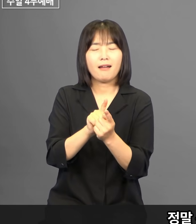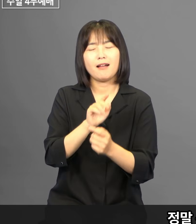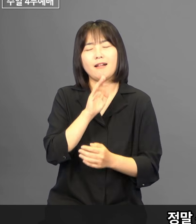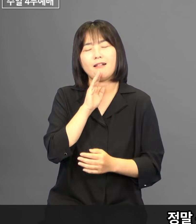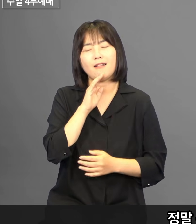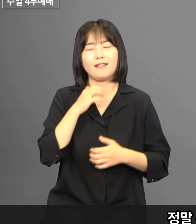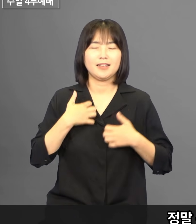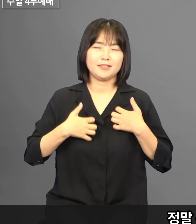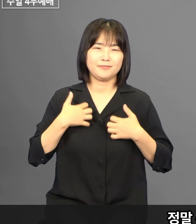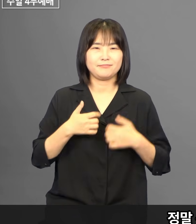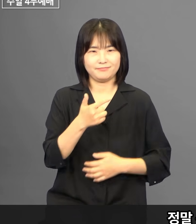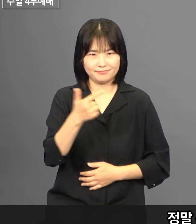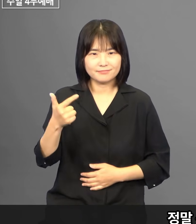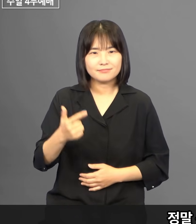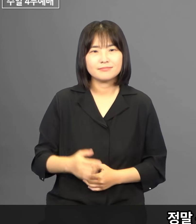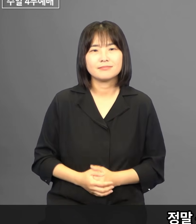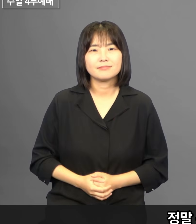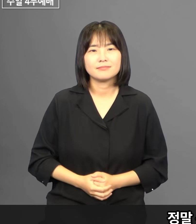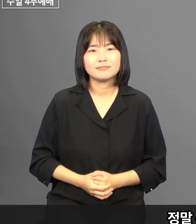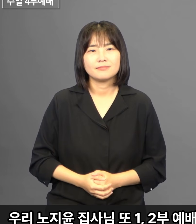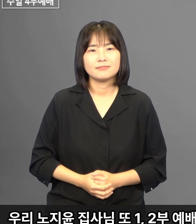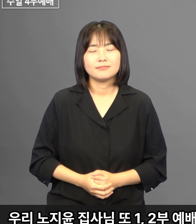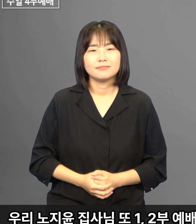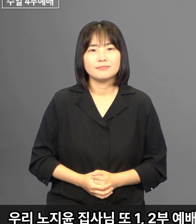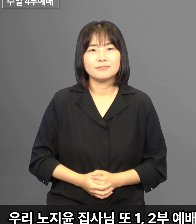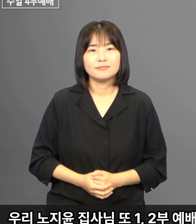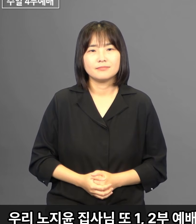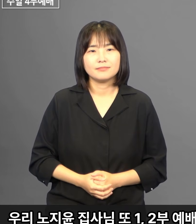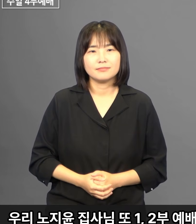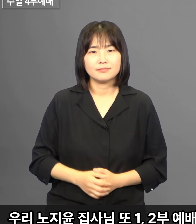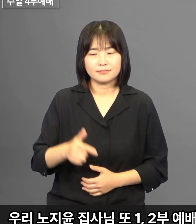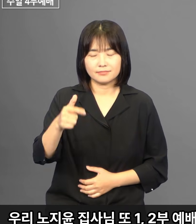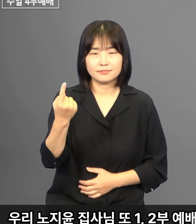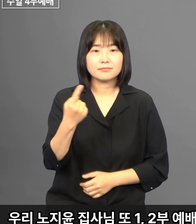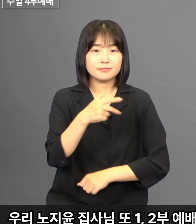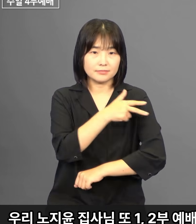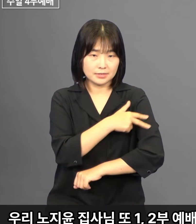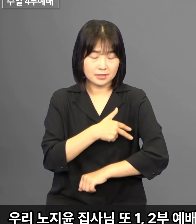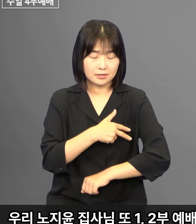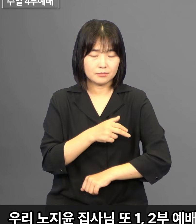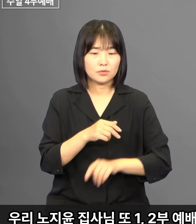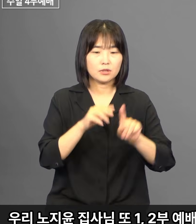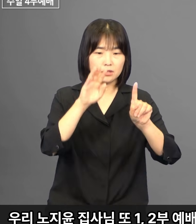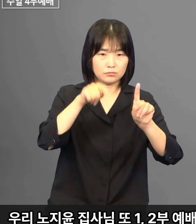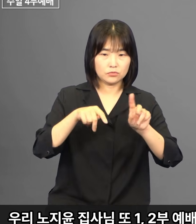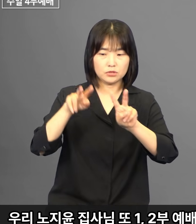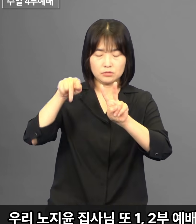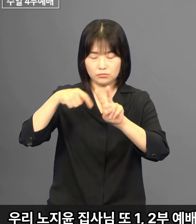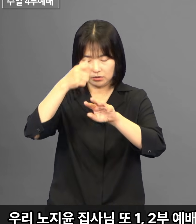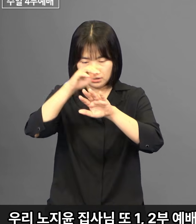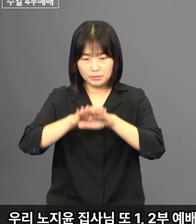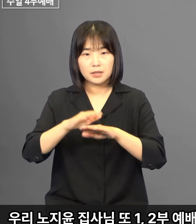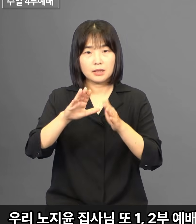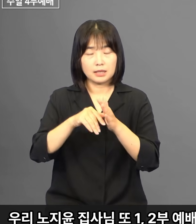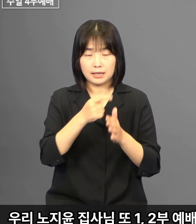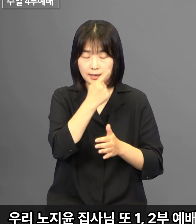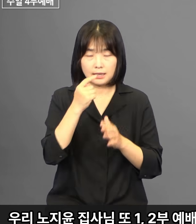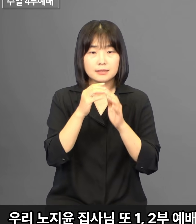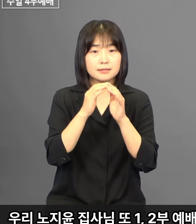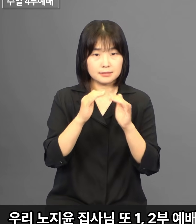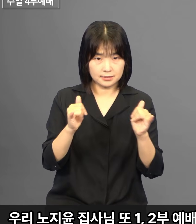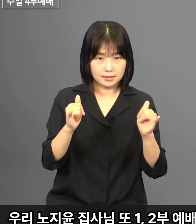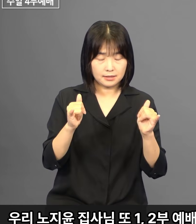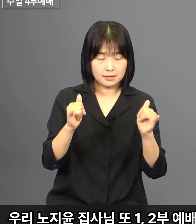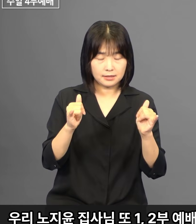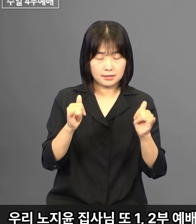큰 기쁨입니다. 우리 노지훈 집사님, 또 1, 2부 예배 때 간증해 주신 우리